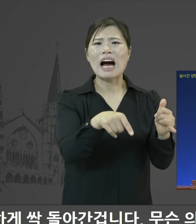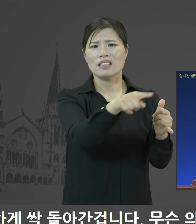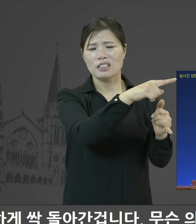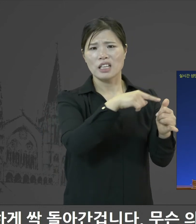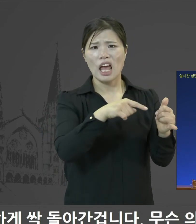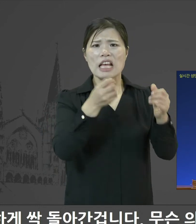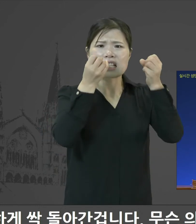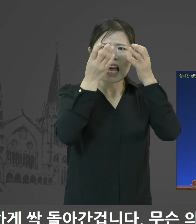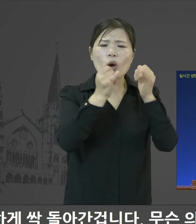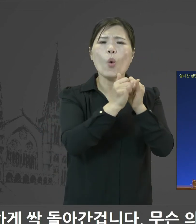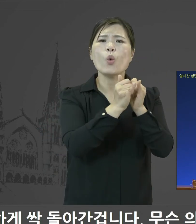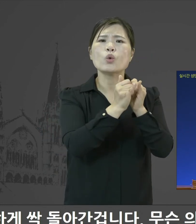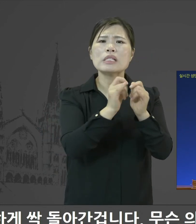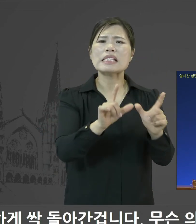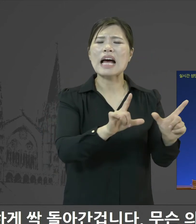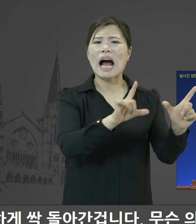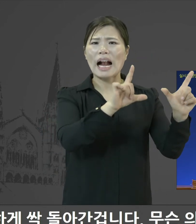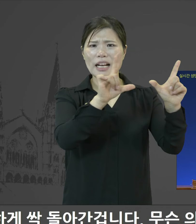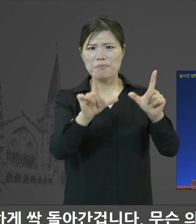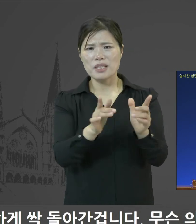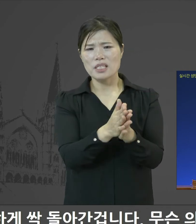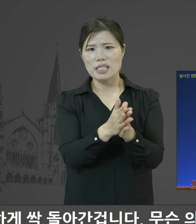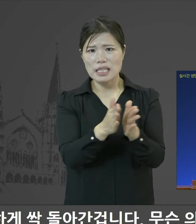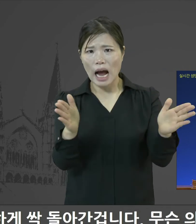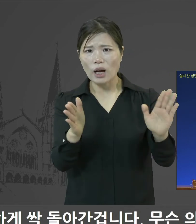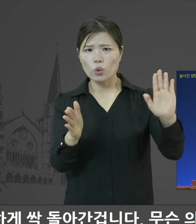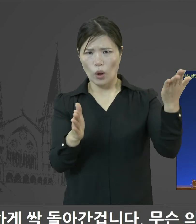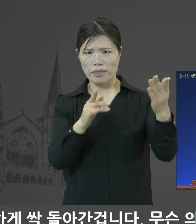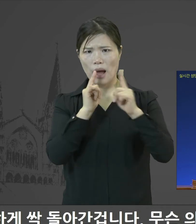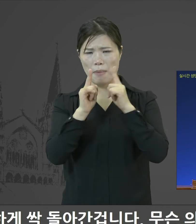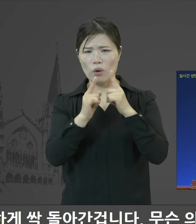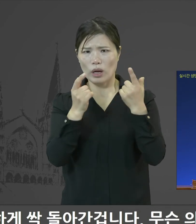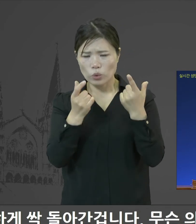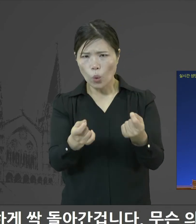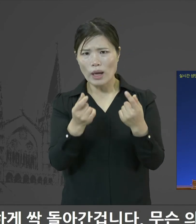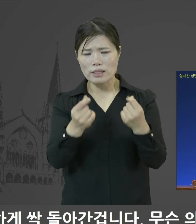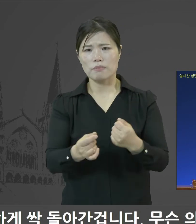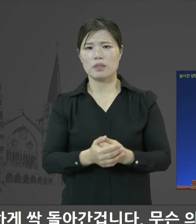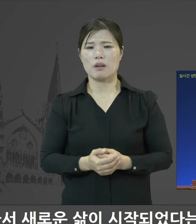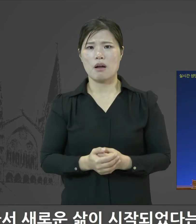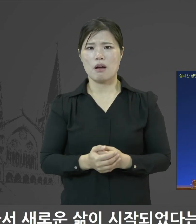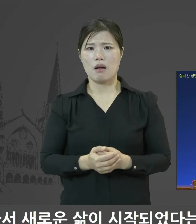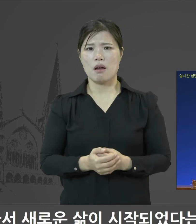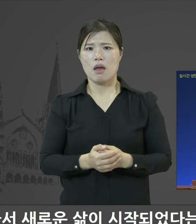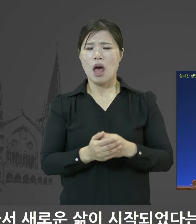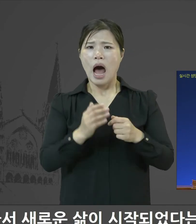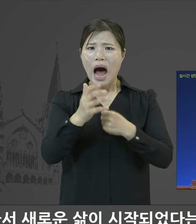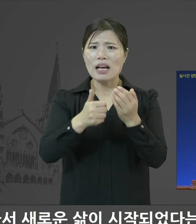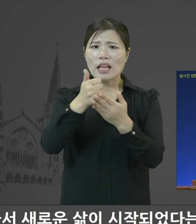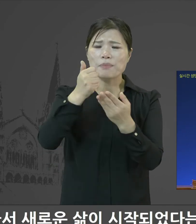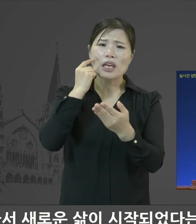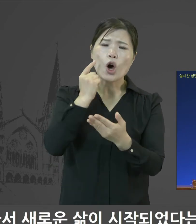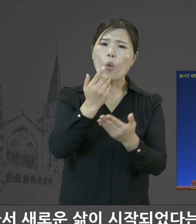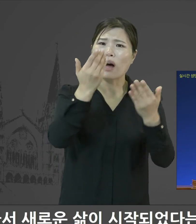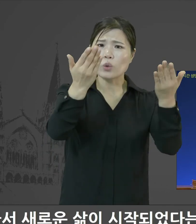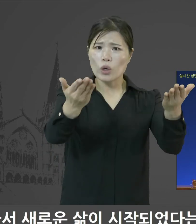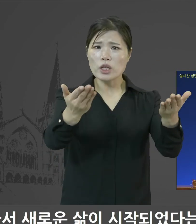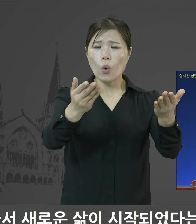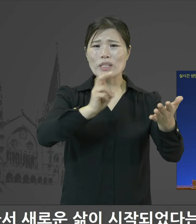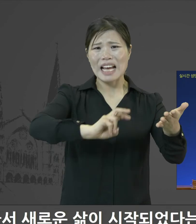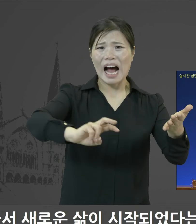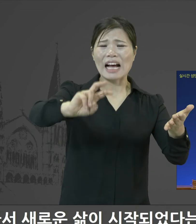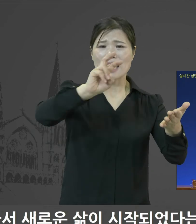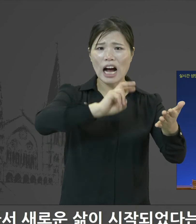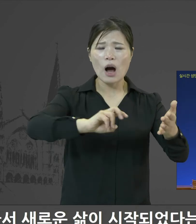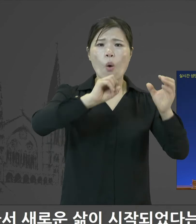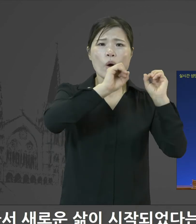어떤 예배하고 영광 돌리고 찬양하고 증거하는 이때 있었던 일들을 계속